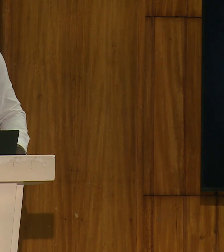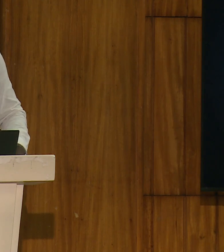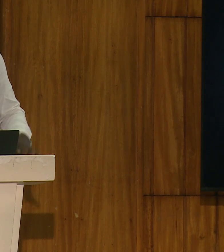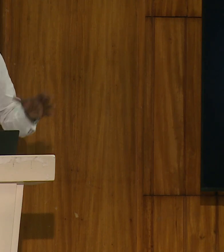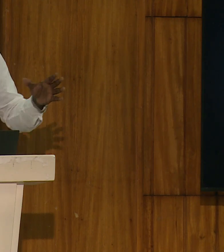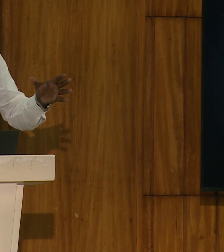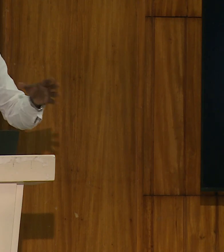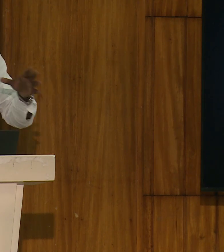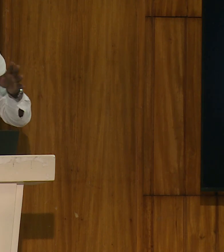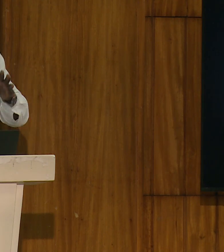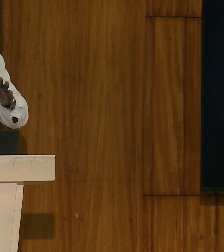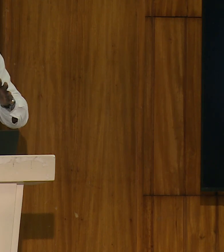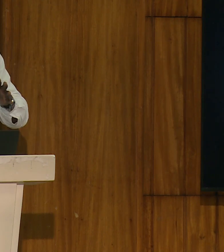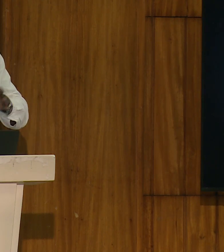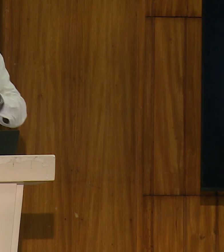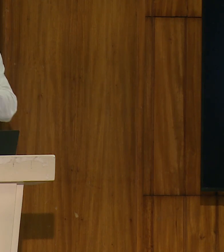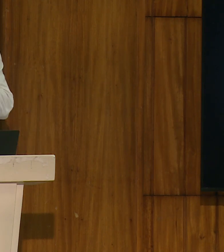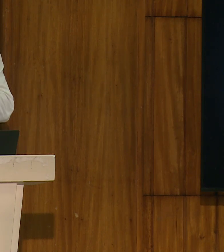VIH. Pero a partir de